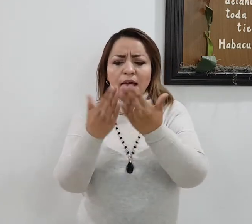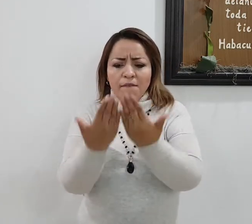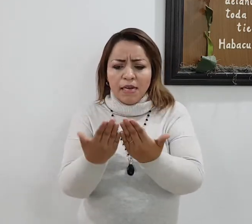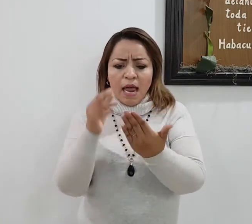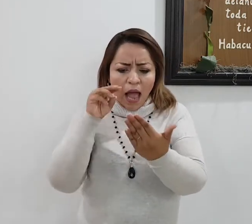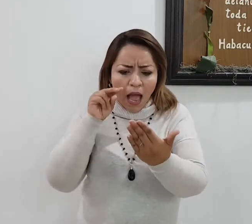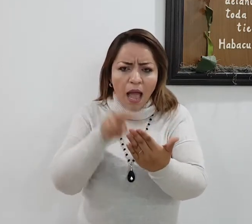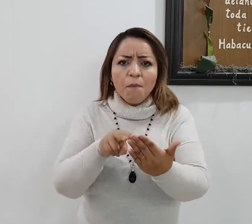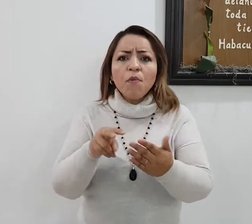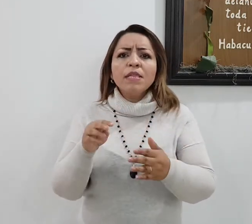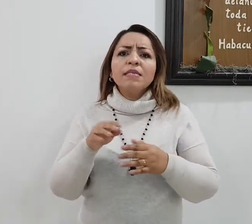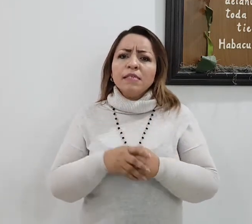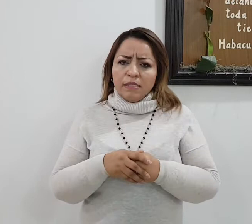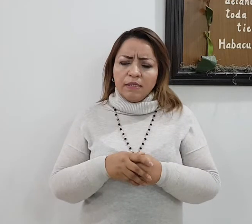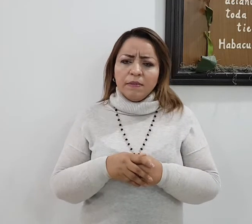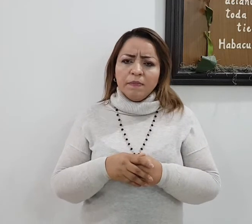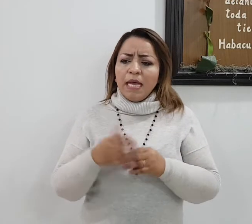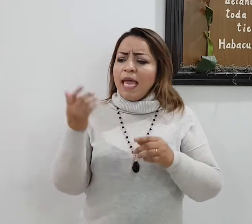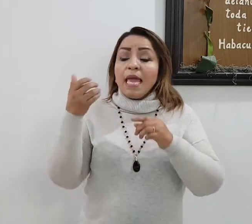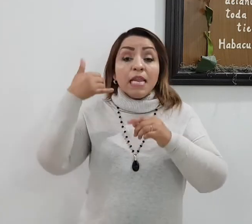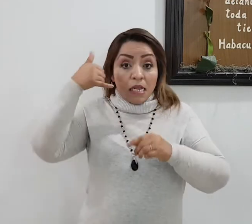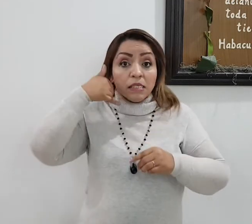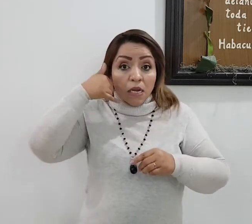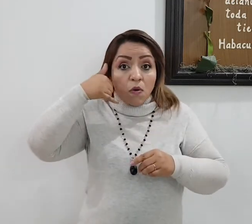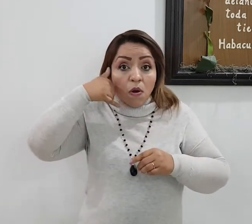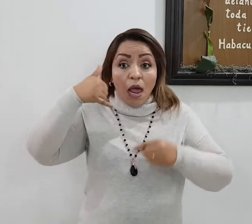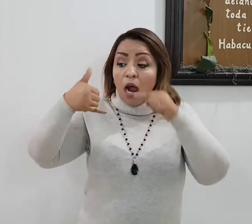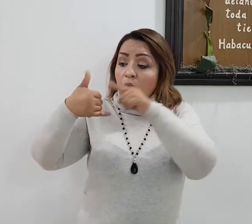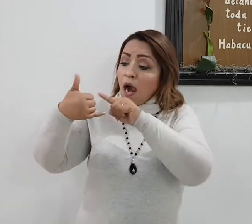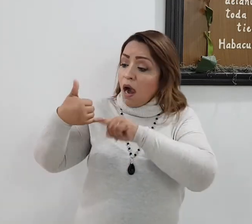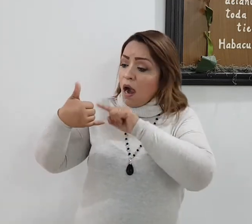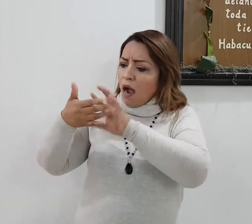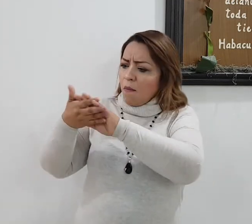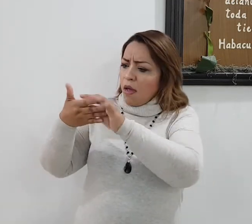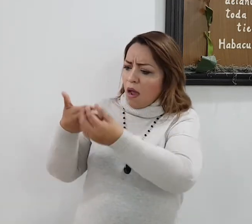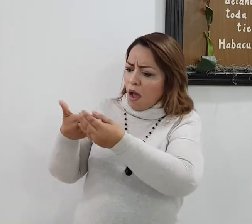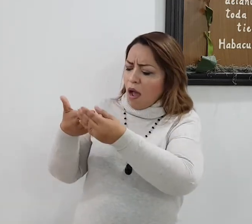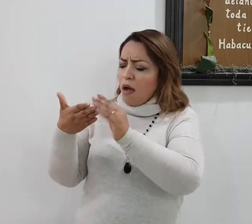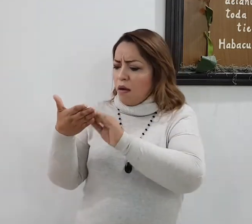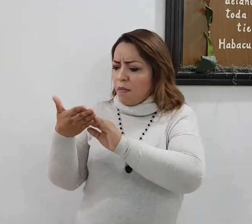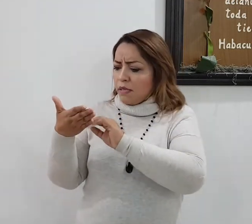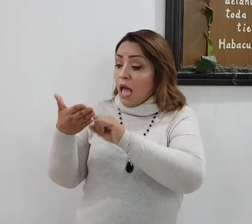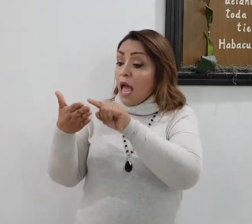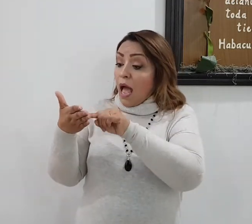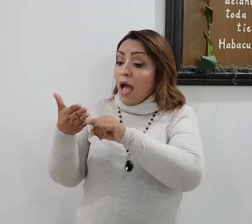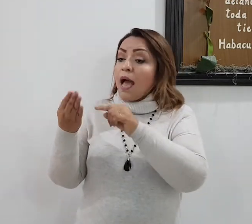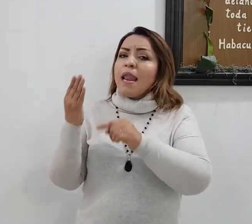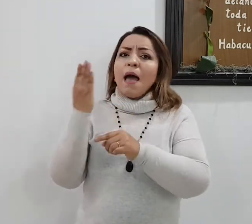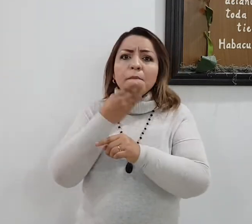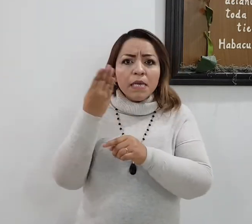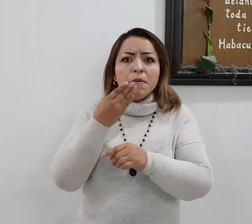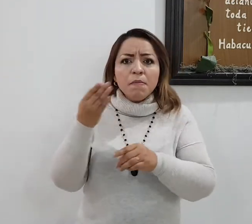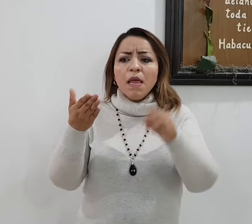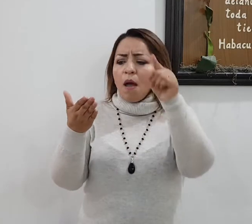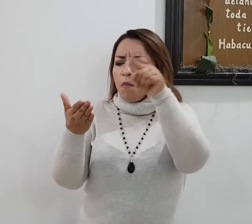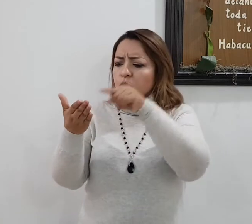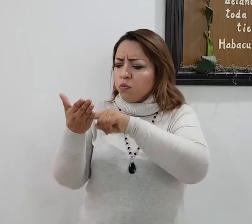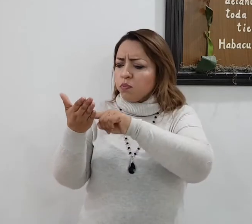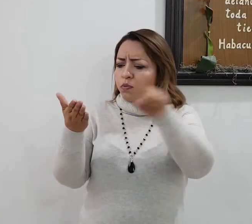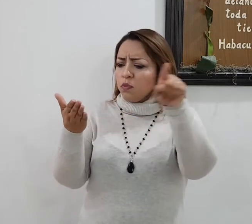época. Y qué bueno que es importante leer la Biblia, a mí no me queda duda de ello, pero ¿por qué es tan importante? Y le quiero dar solamente algunas